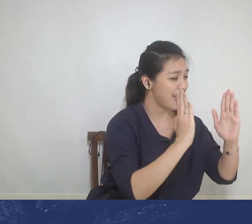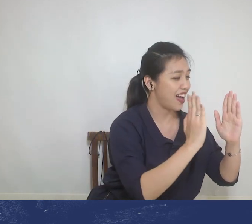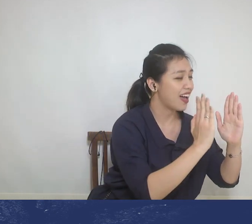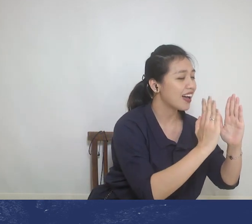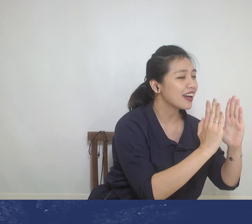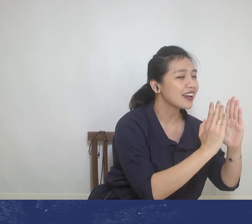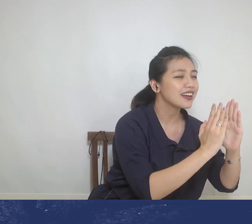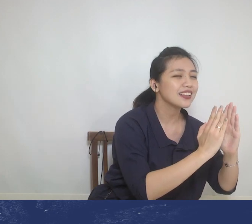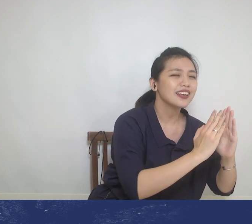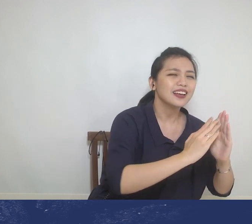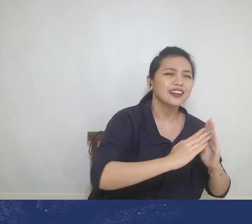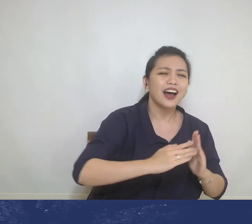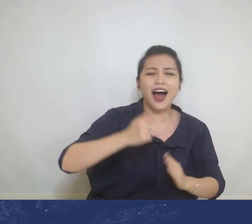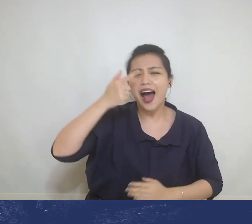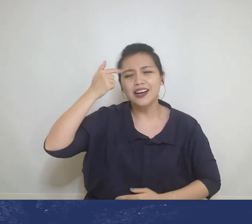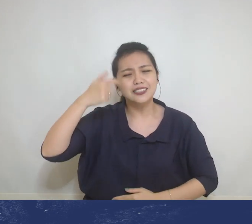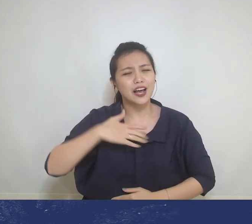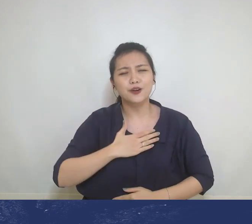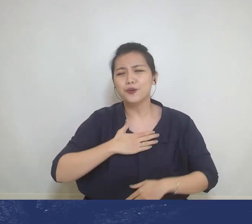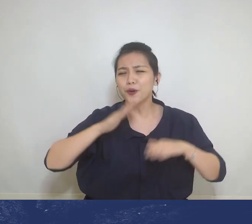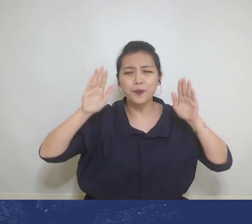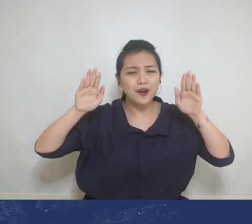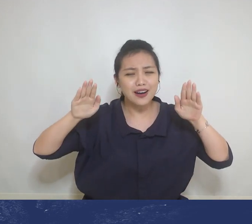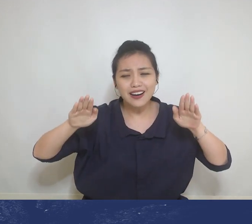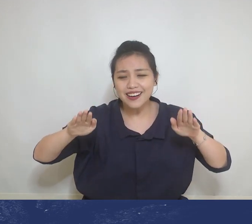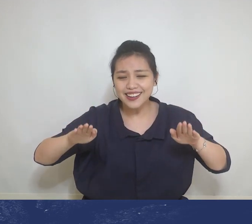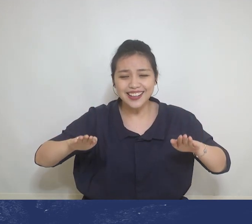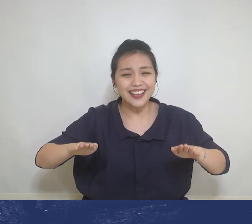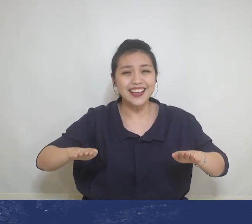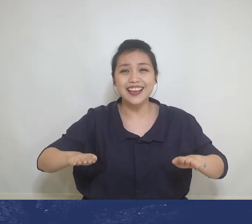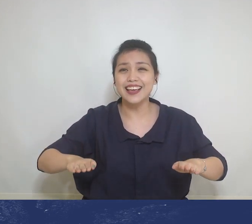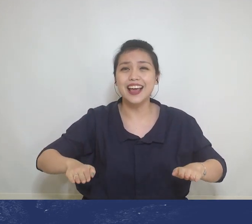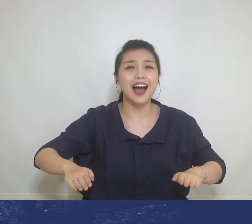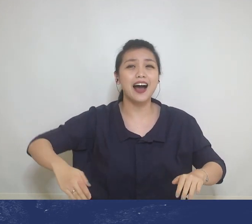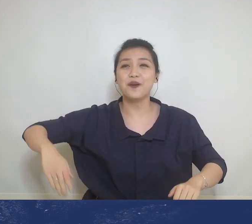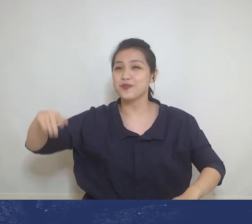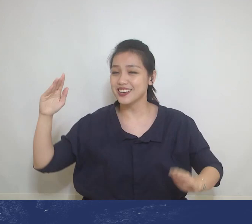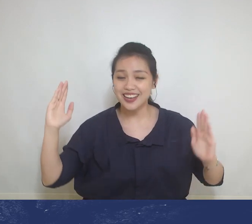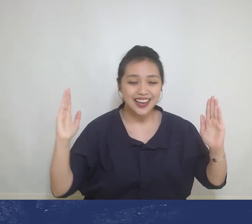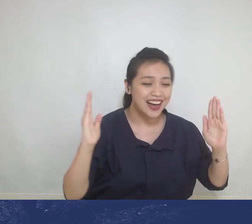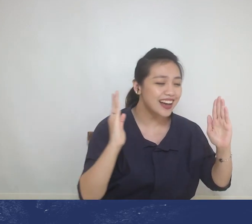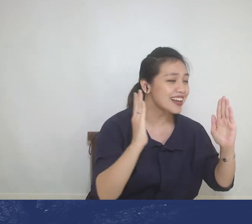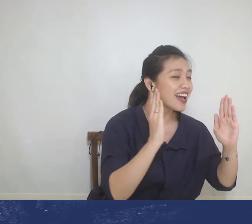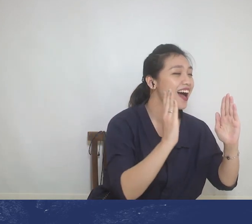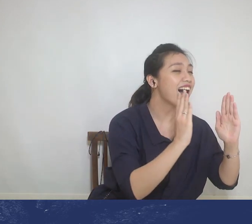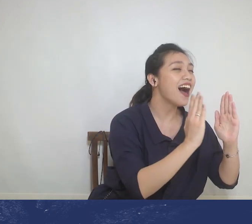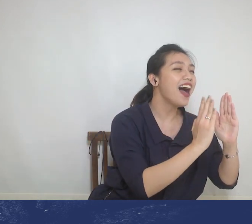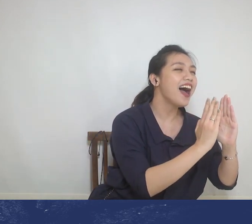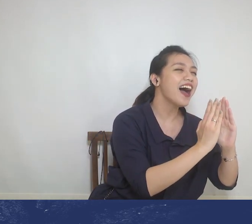berdiam dekat. Oh, ajarku berdiam.